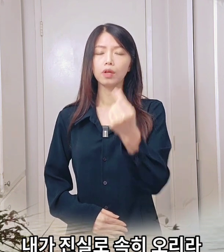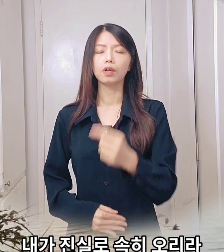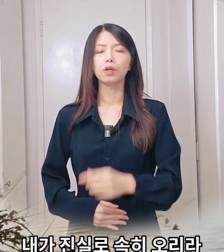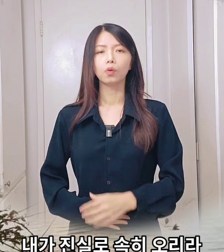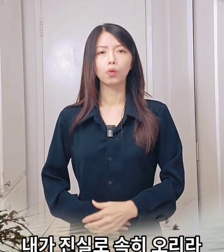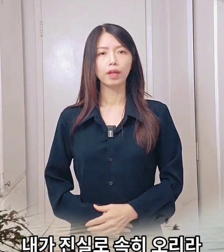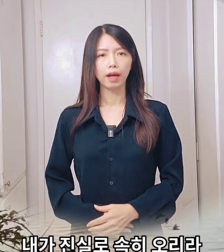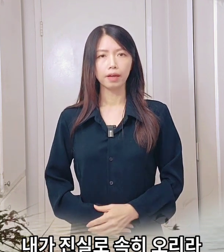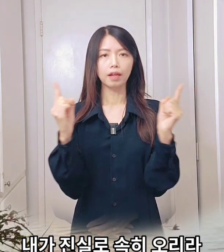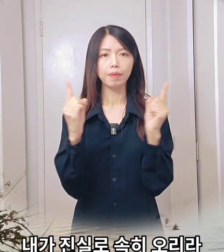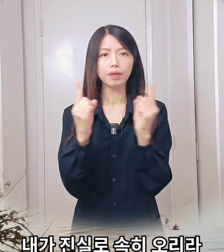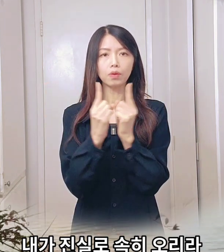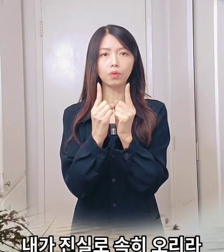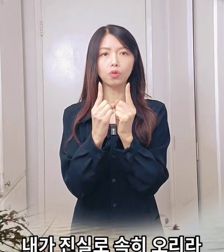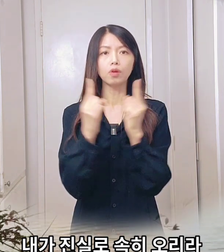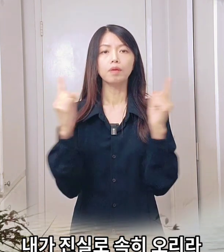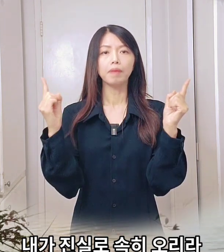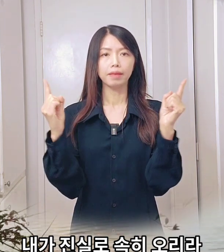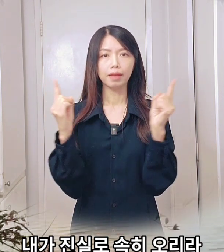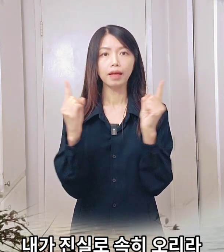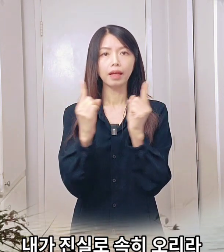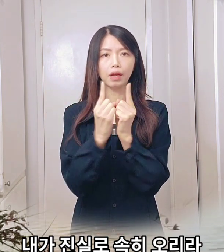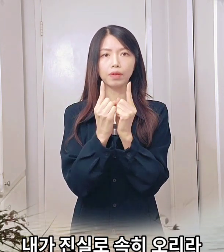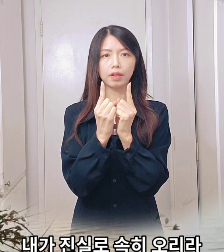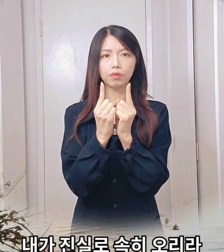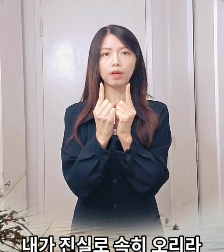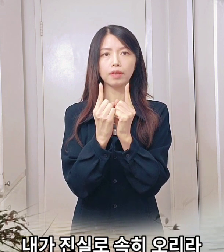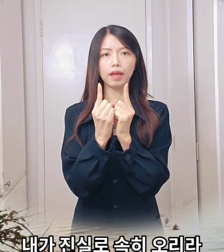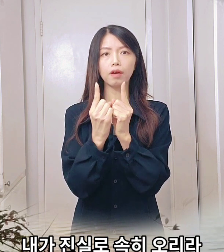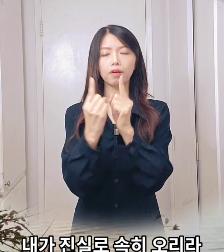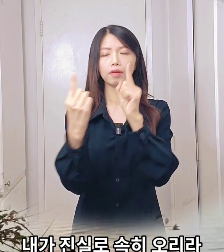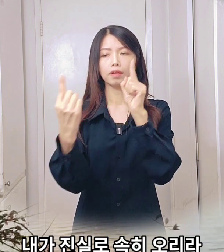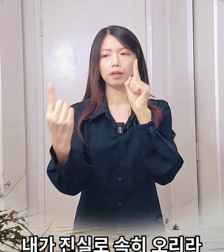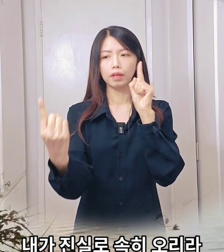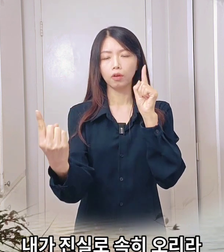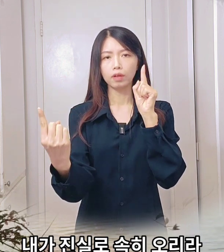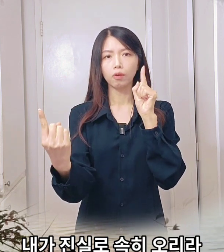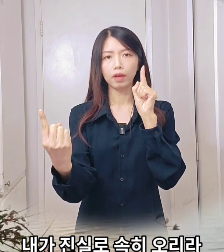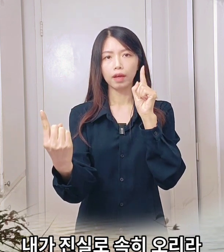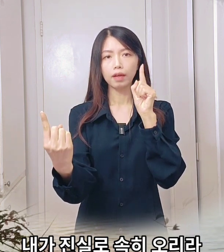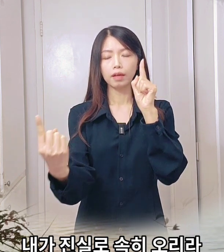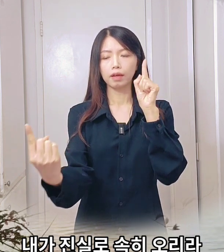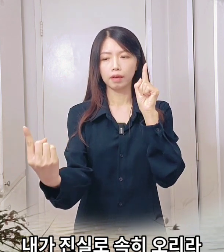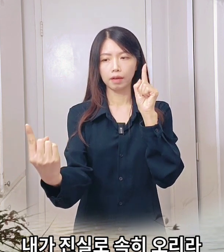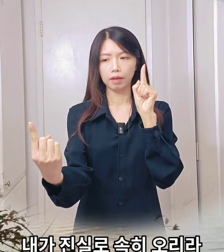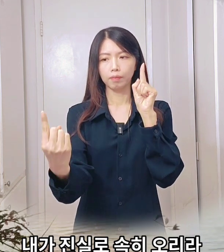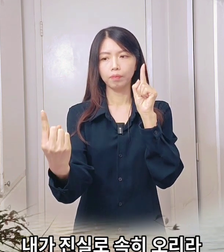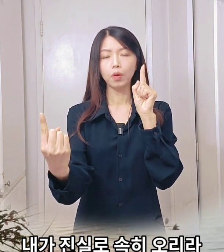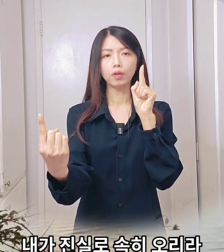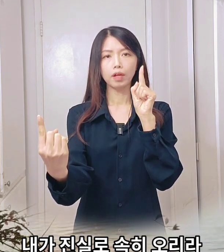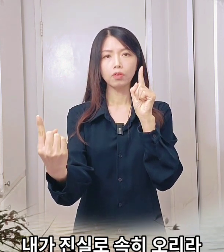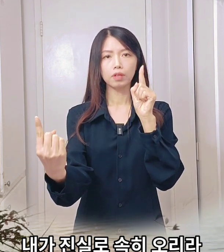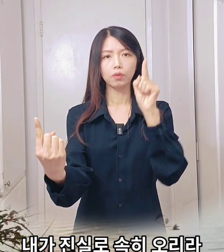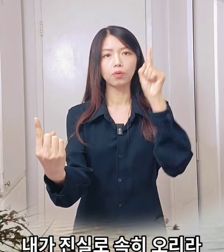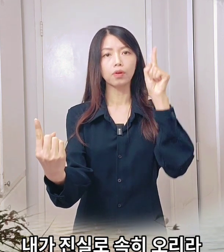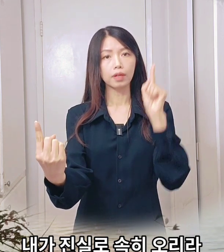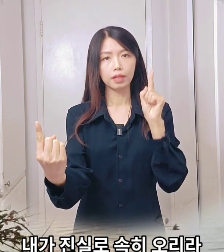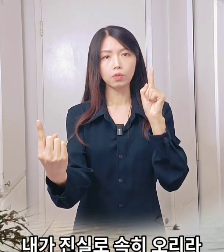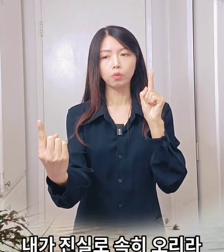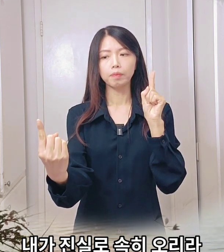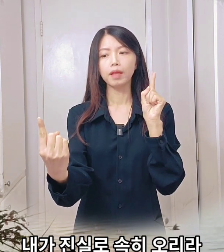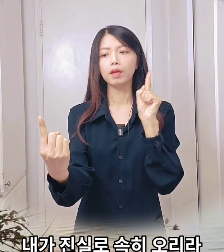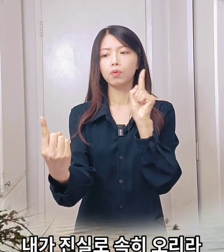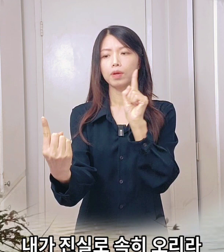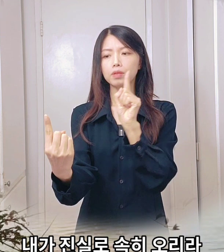곧 오리라. 일반적으로 만나다라고 하는 데 수어인데요. 이걸 이렇게 표현을 해주시고